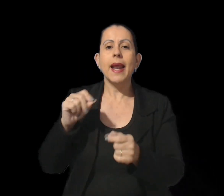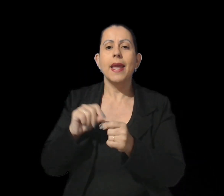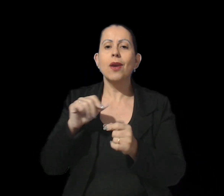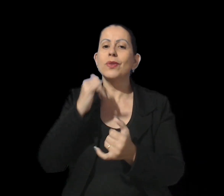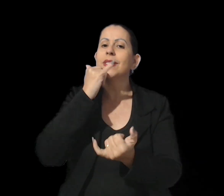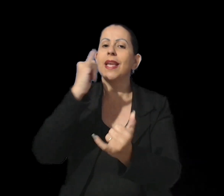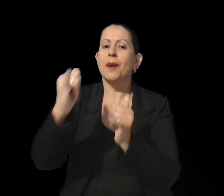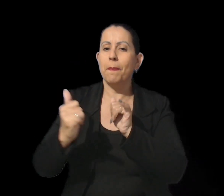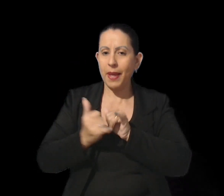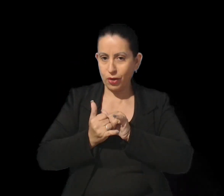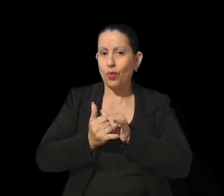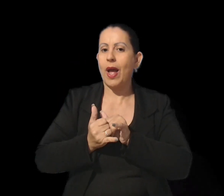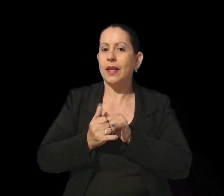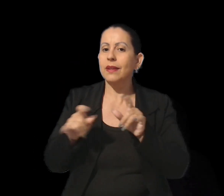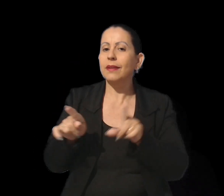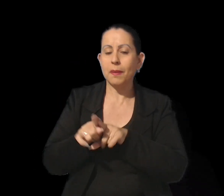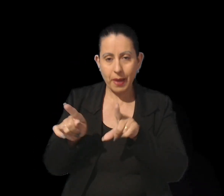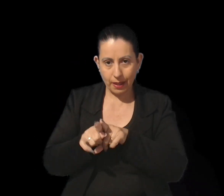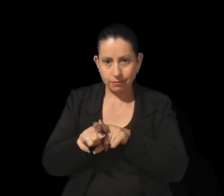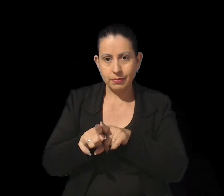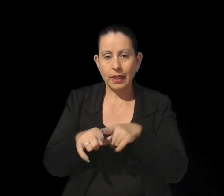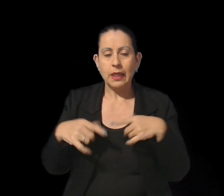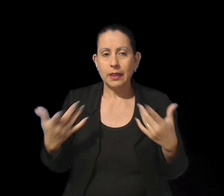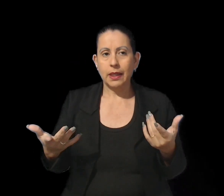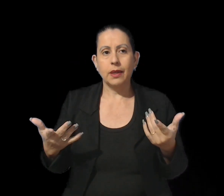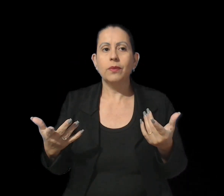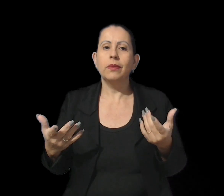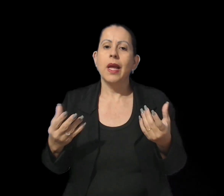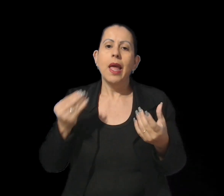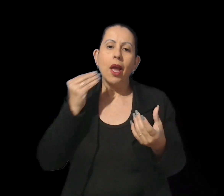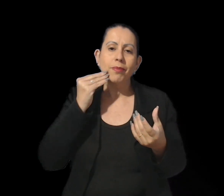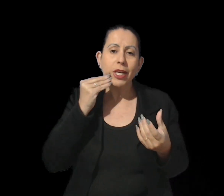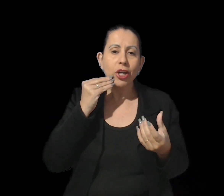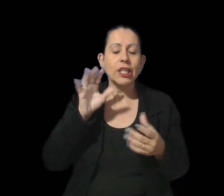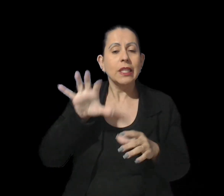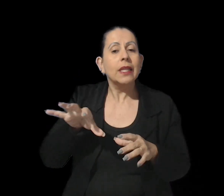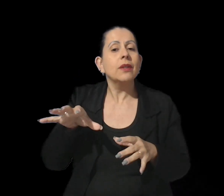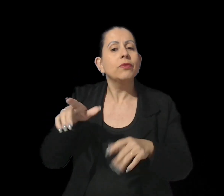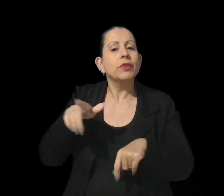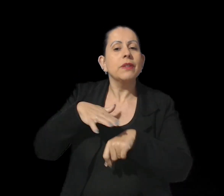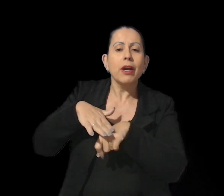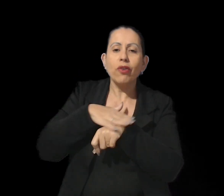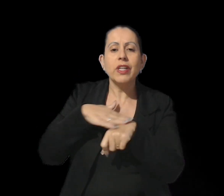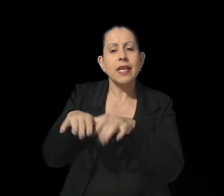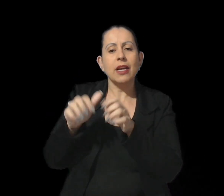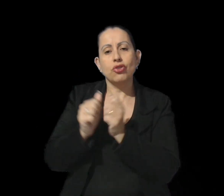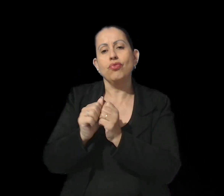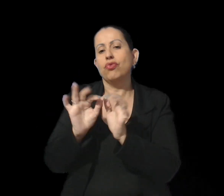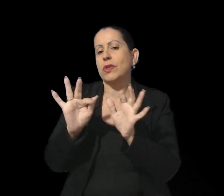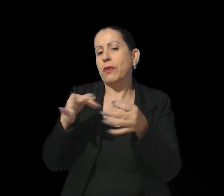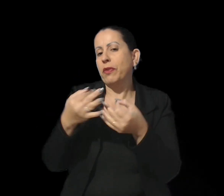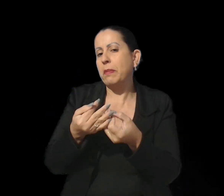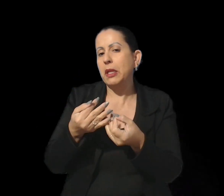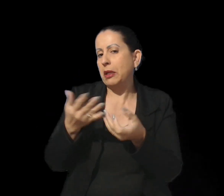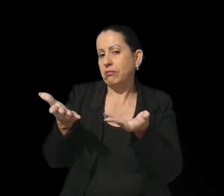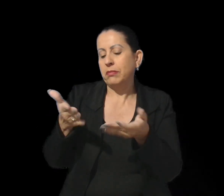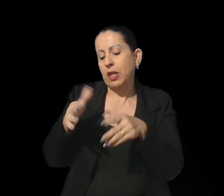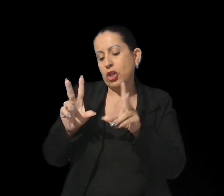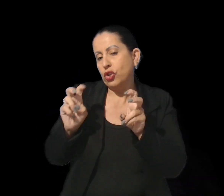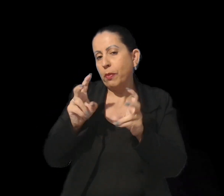eu ser perdoada também. Então, é uma lógica. Então, você vai conversar junto com a sua família sobre